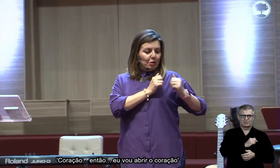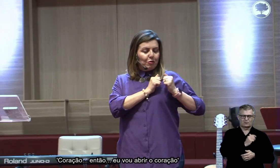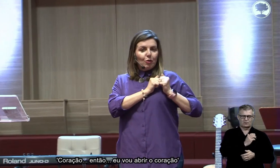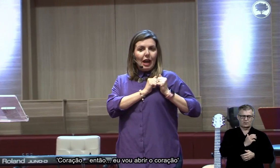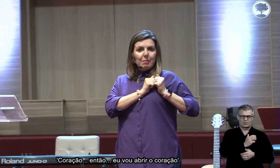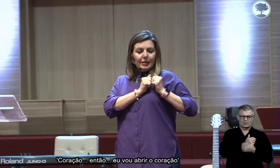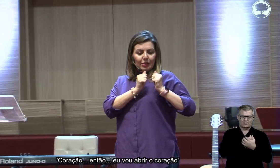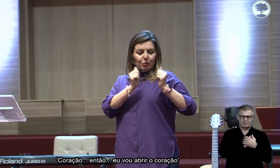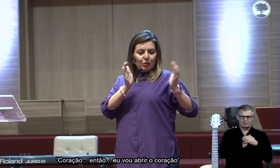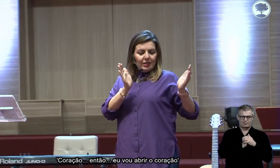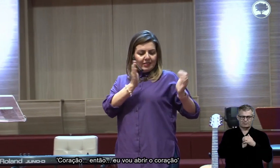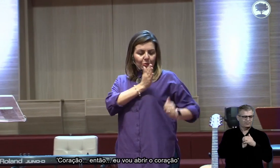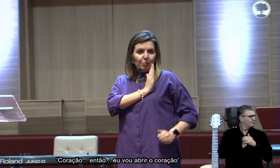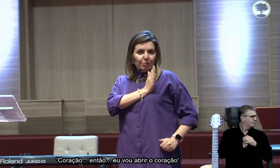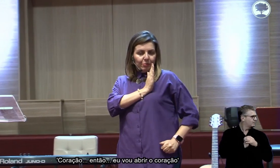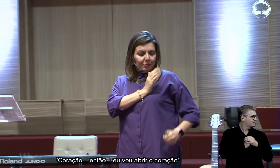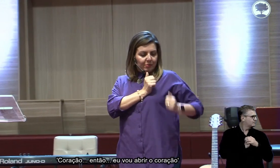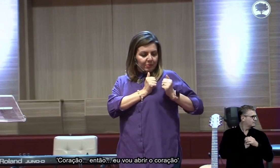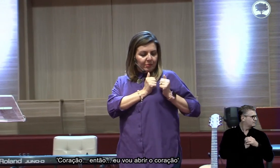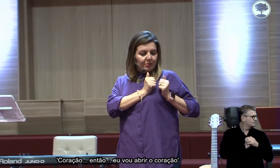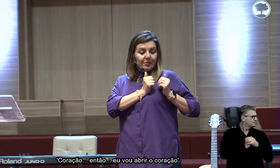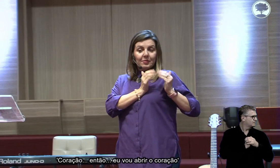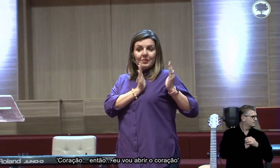Então, eu vou abrir o coração.